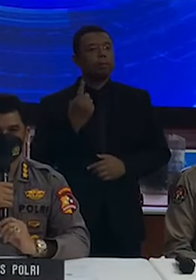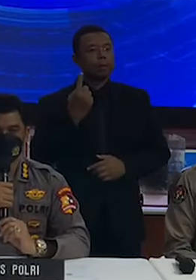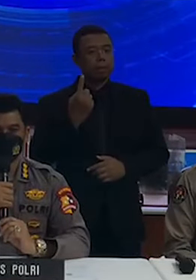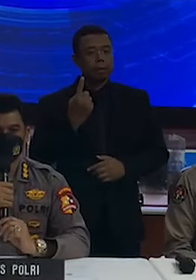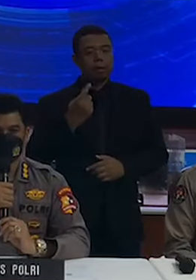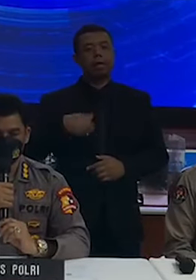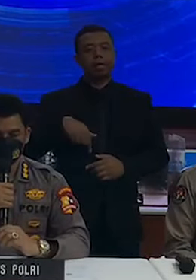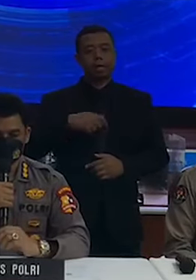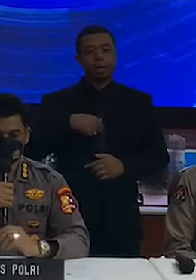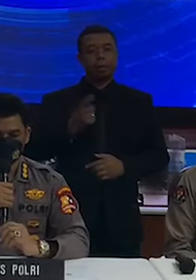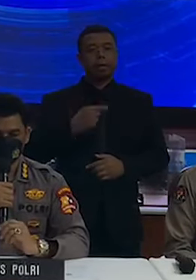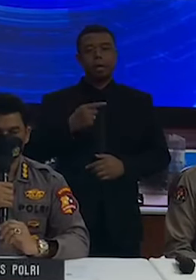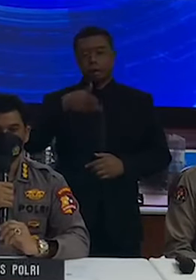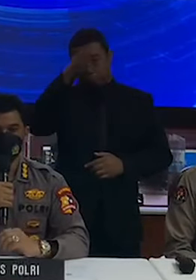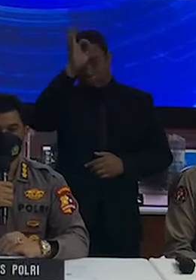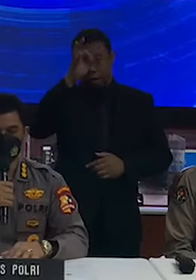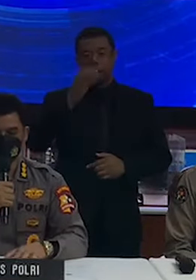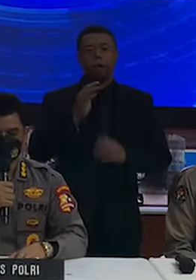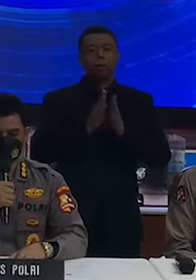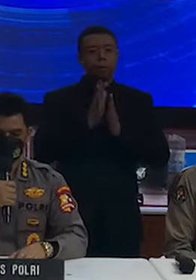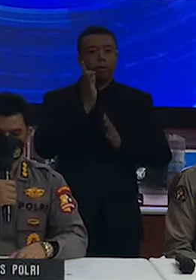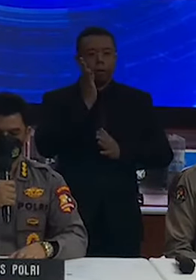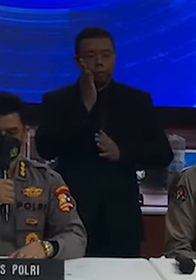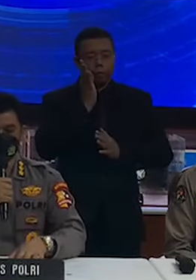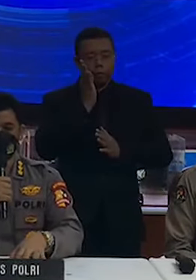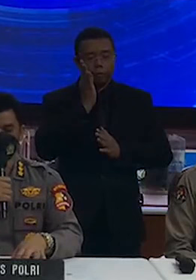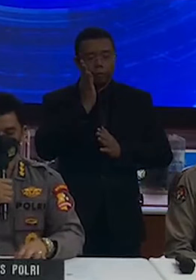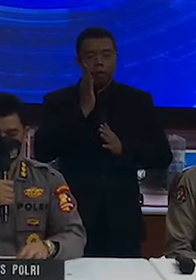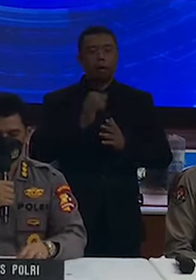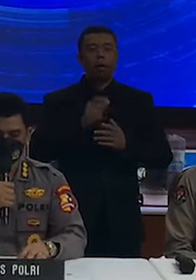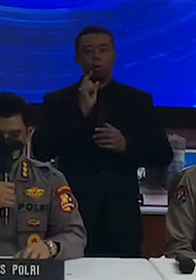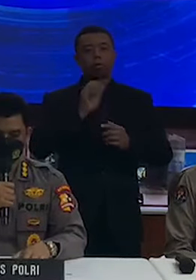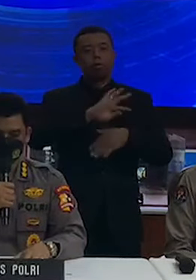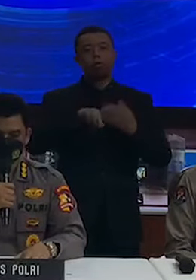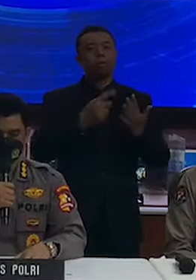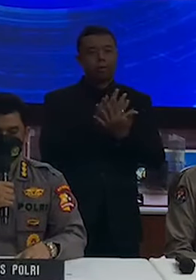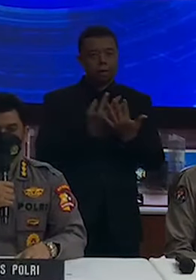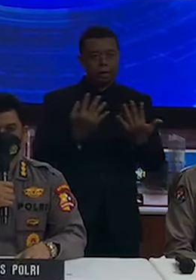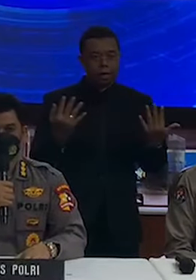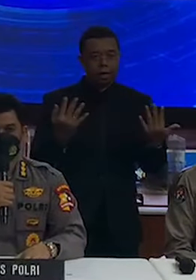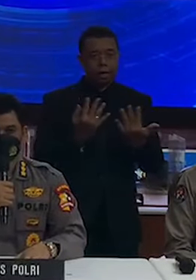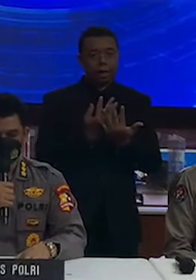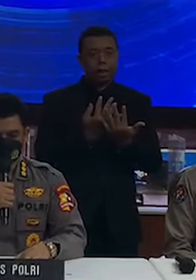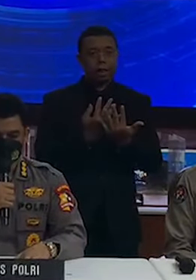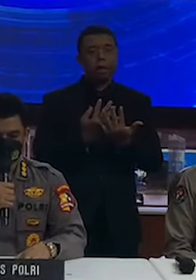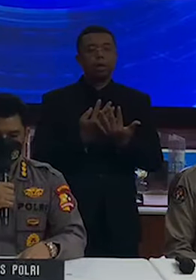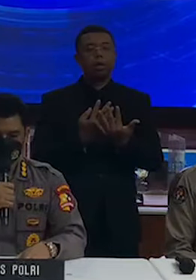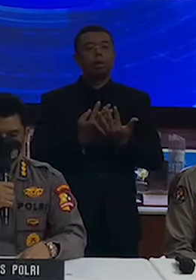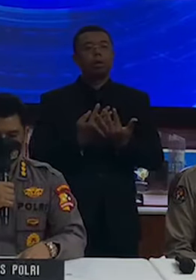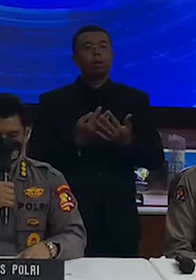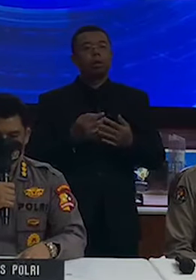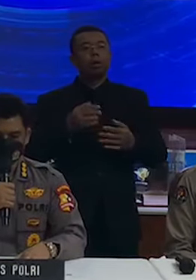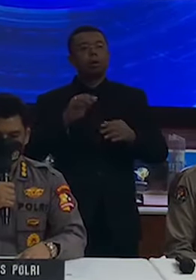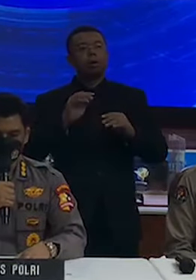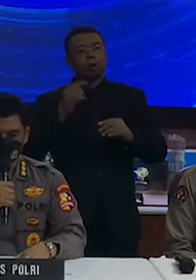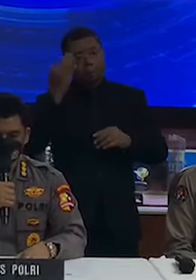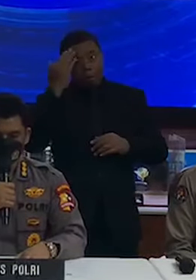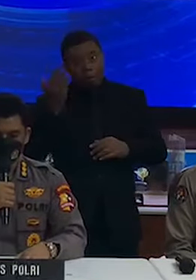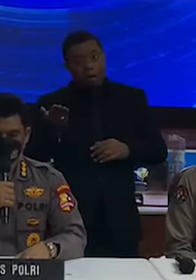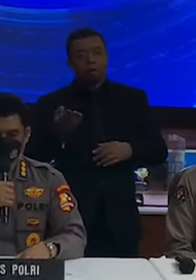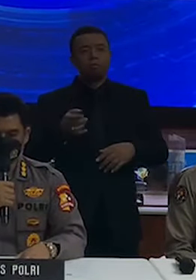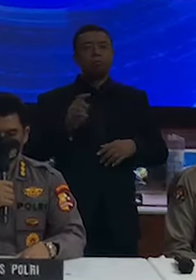Pertama-tama kami pihak kepolisian mohon maaf yang sebesar-besarnya kepada masyarakat atas ketidaknyaman